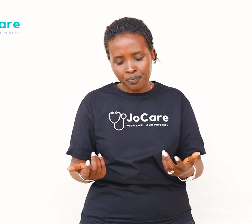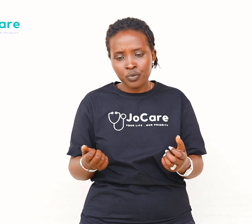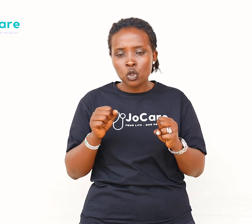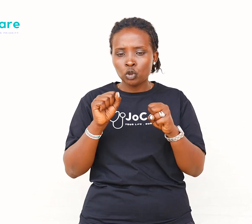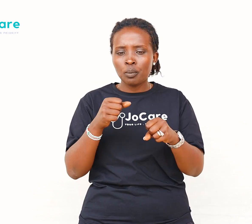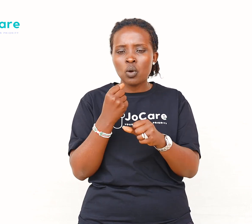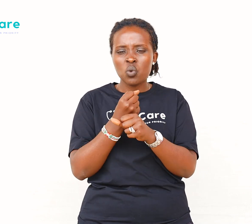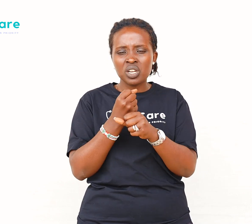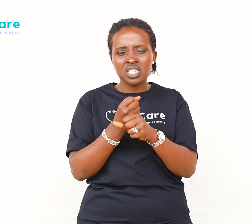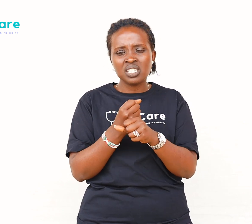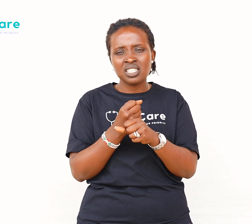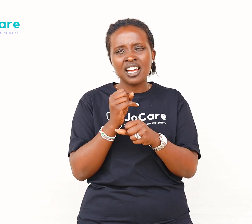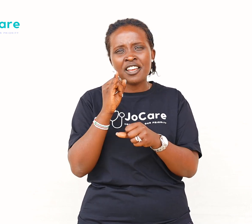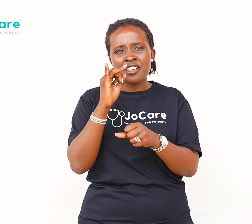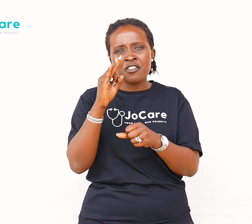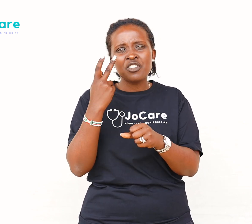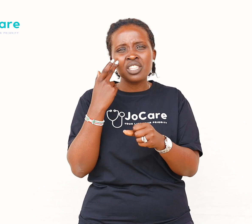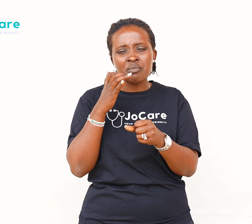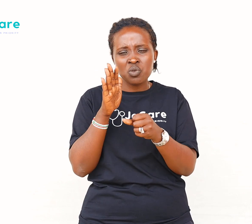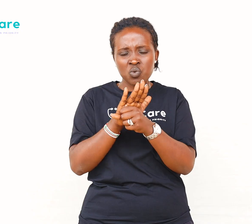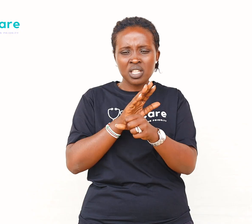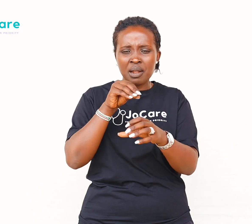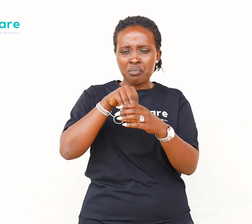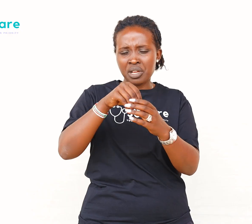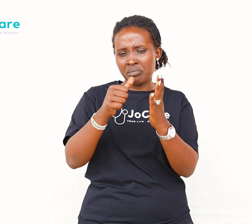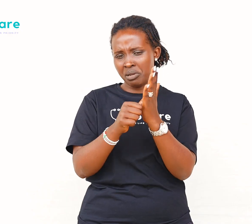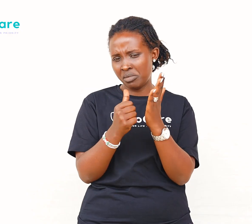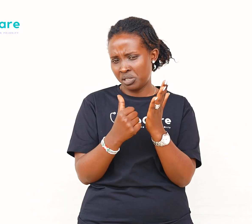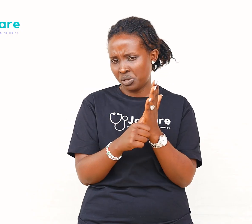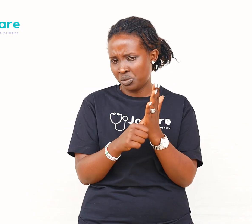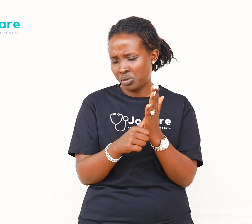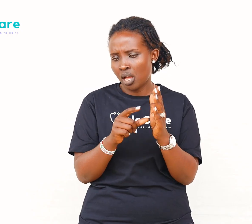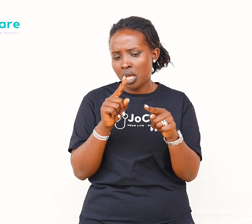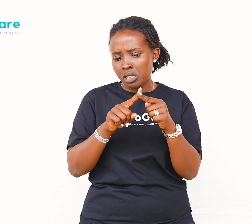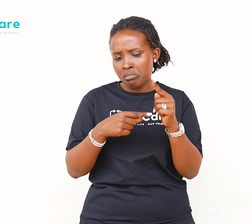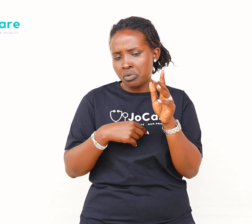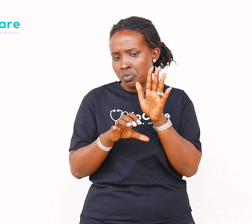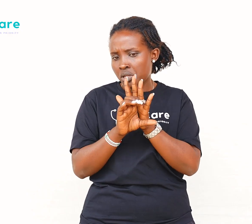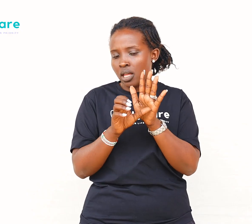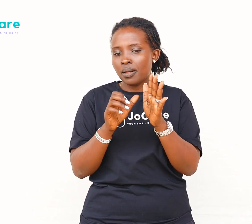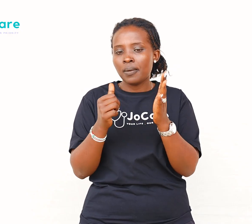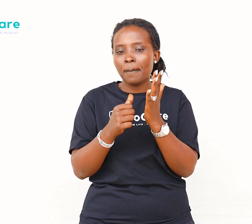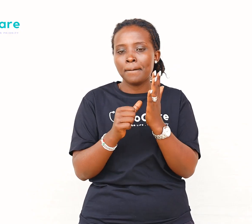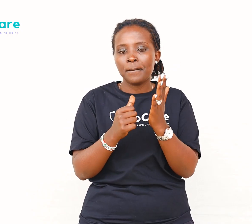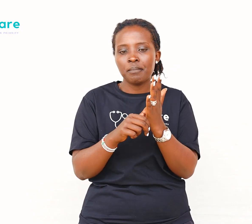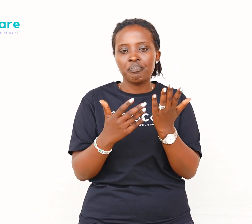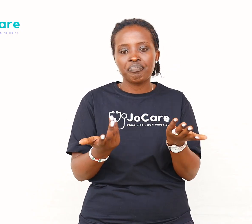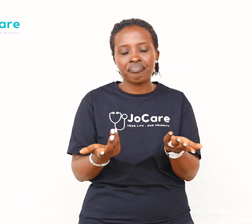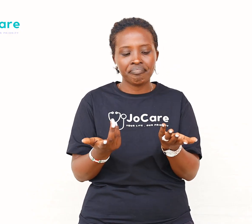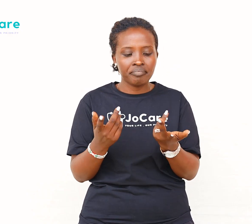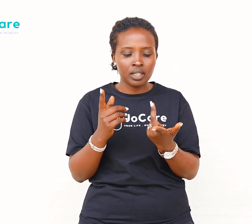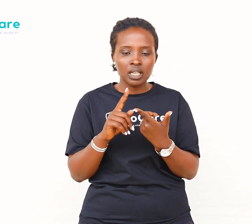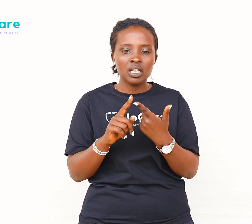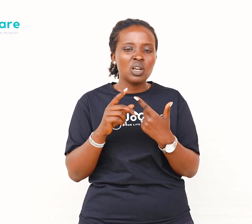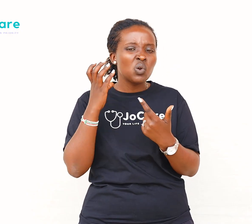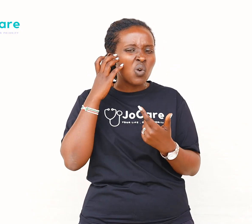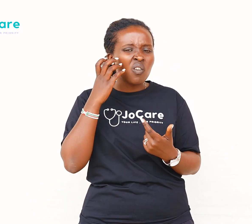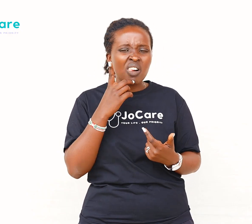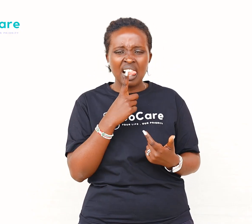gukoresha ugasanga burakongerera ibibazo. Yego. Hari ukugira wenda ibibazo kumva uri kuribwa